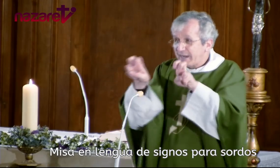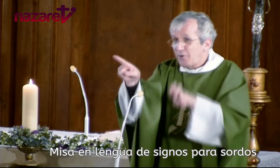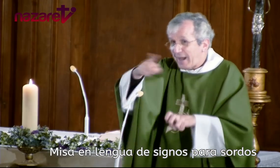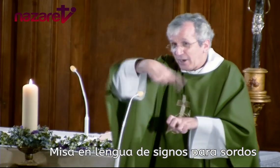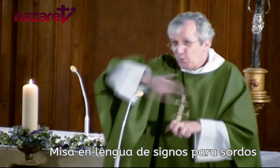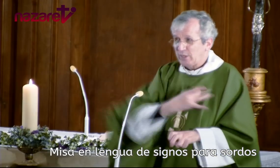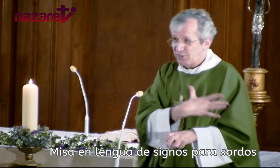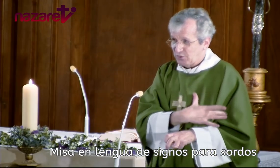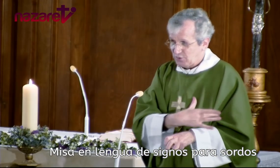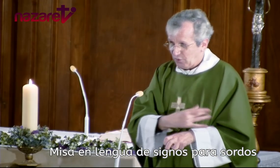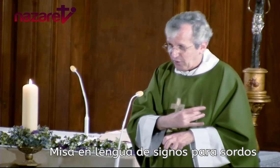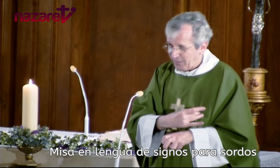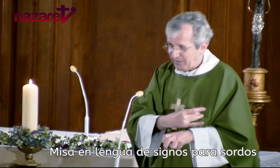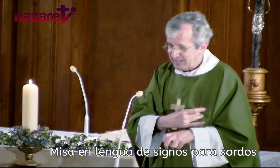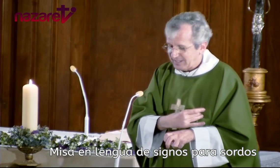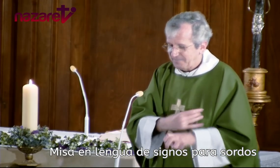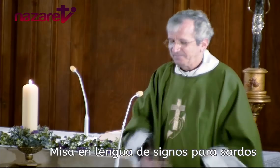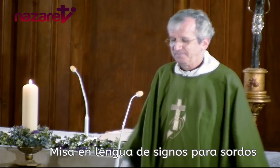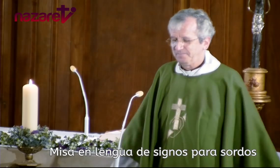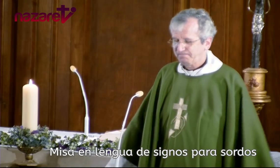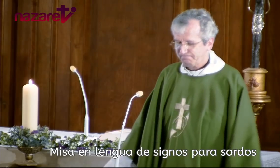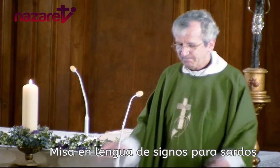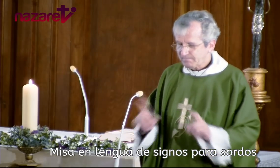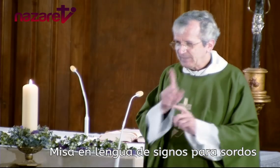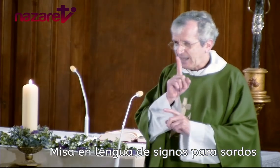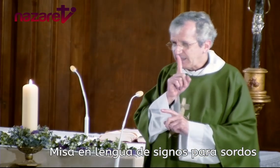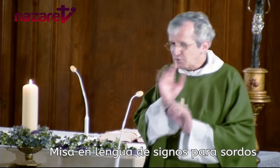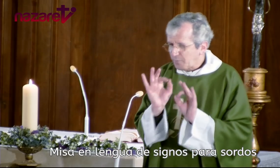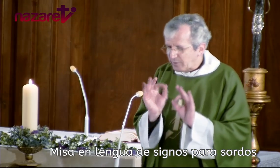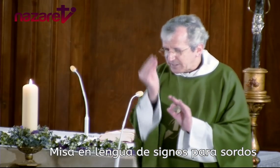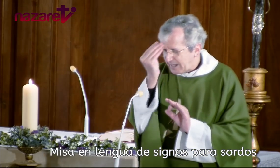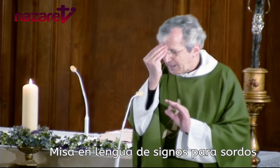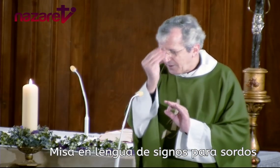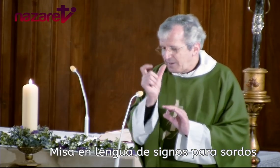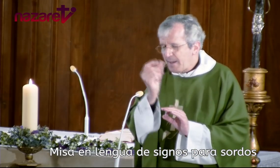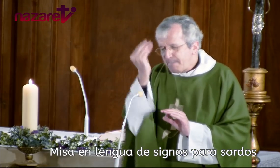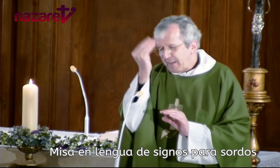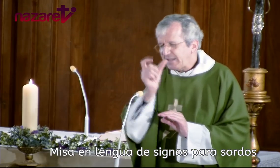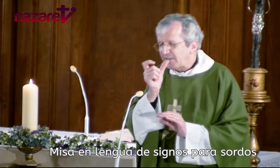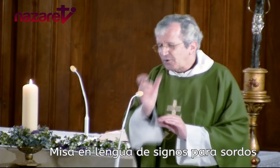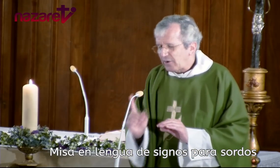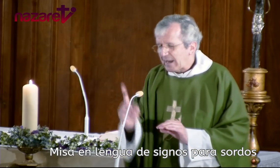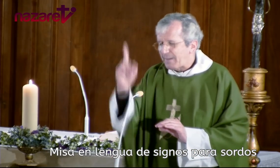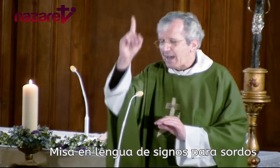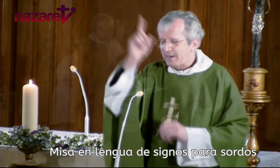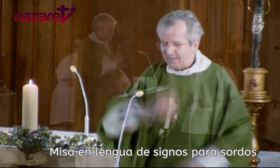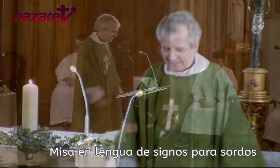renovar nuestros corazones. Hacemos un momento de silencio meditando la palabra de